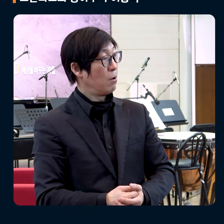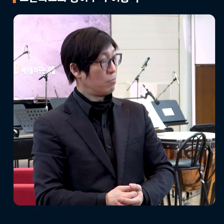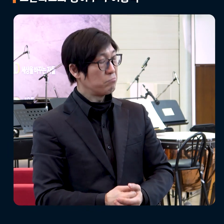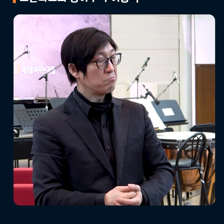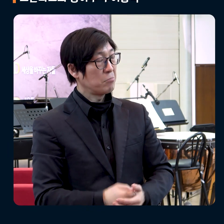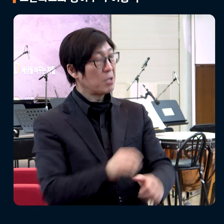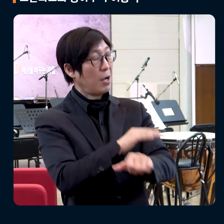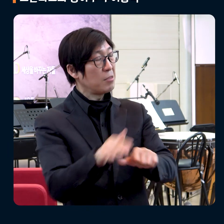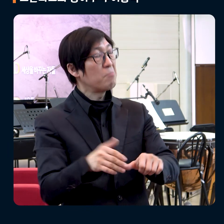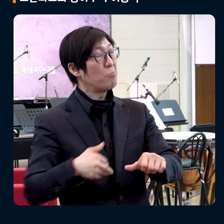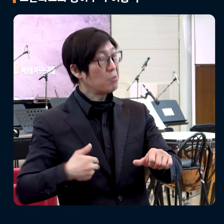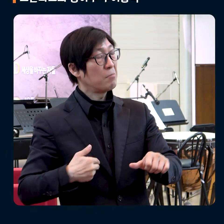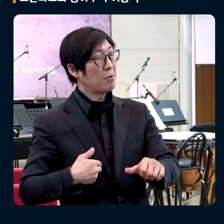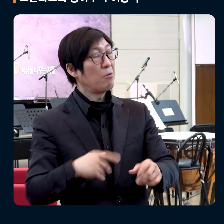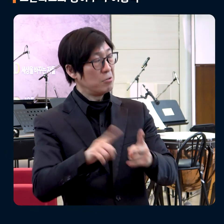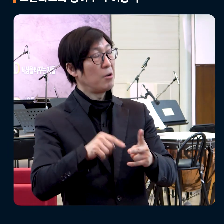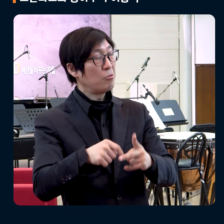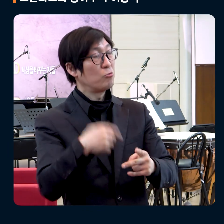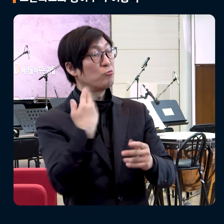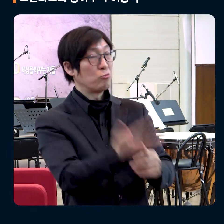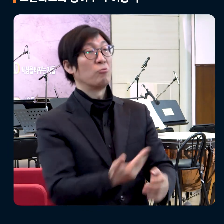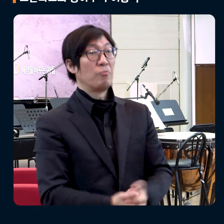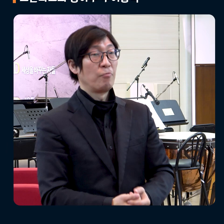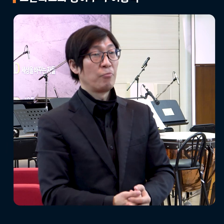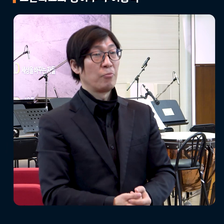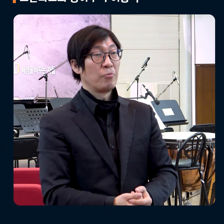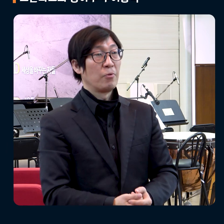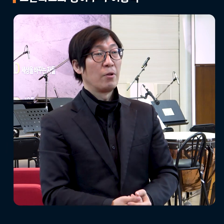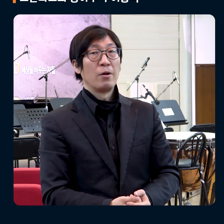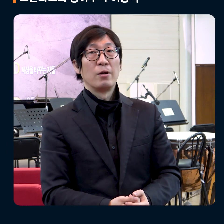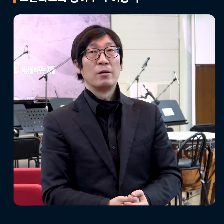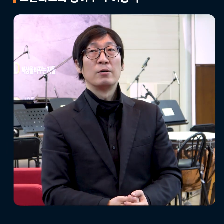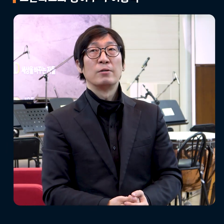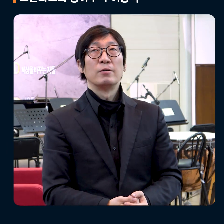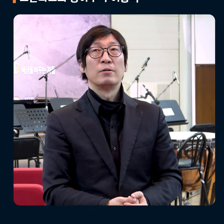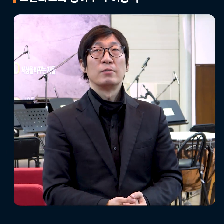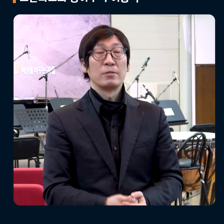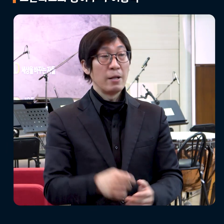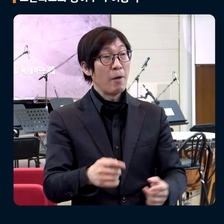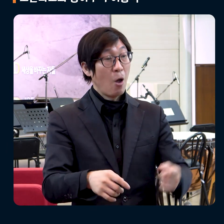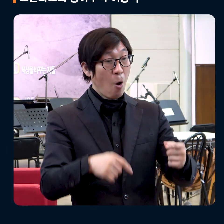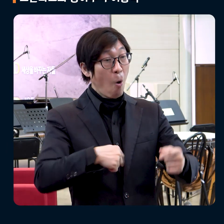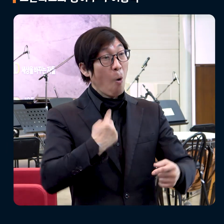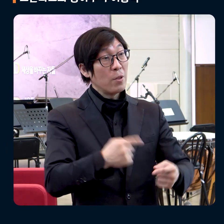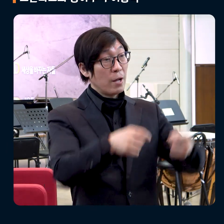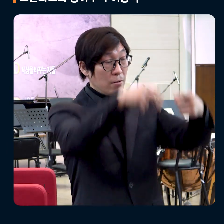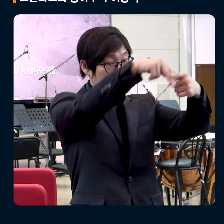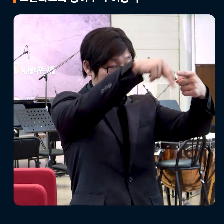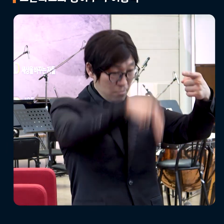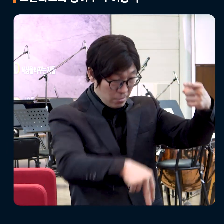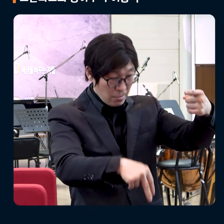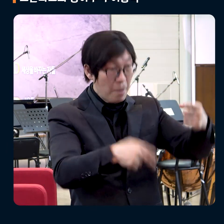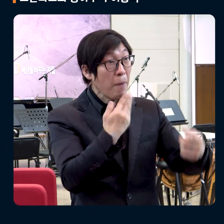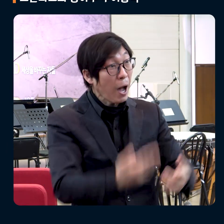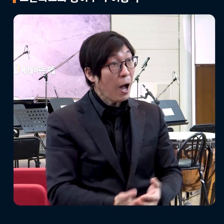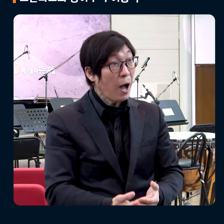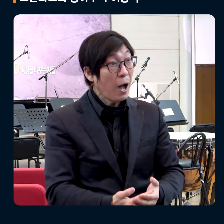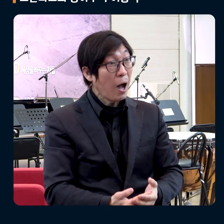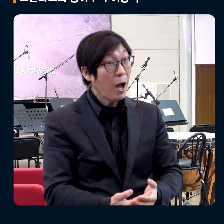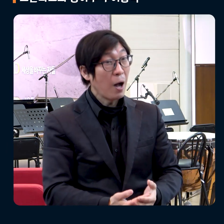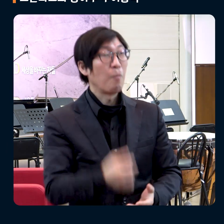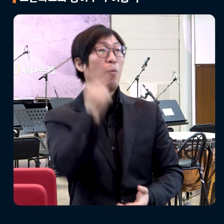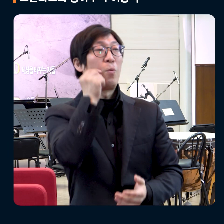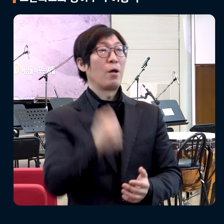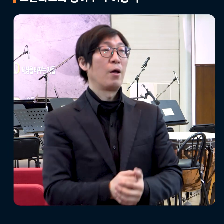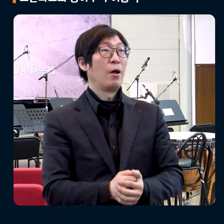장례는 치러되니까 가져가라. 그래서 가져갔습니다. 여러분, 그런데 혼자 장례 치를 수